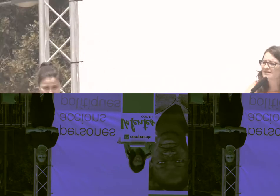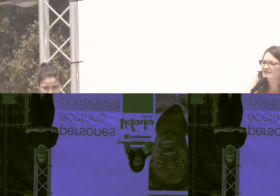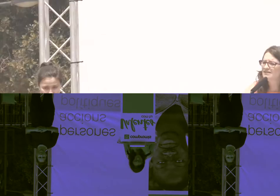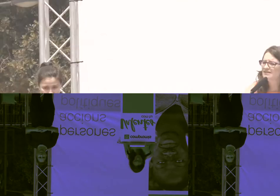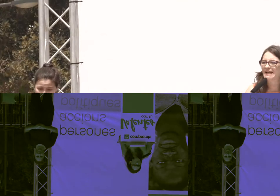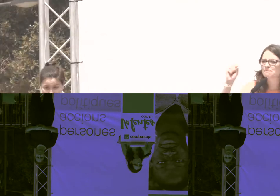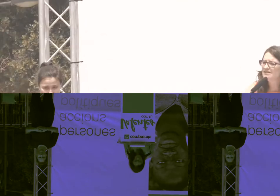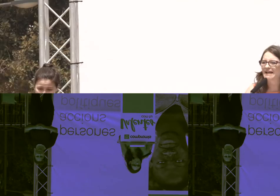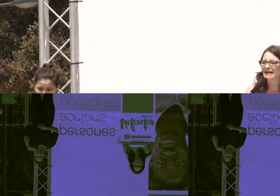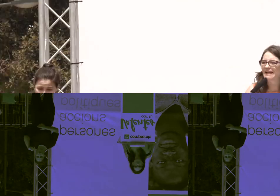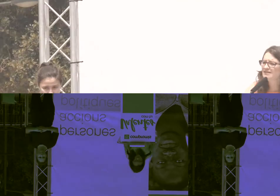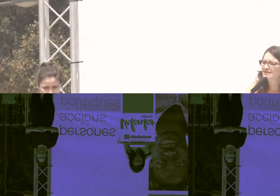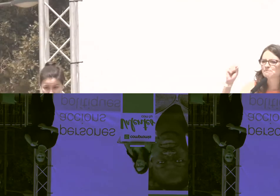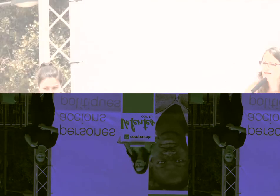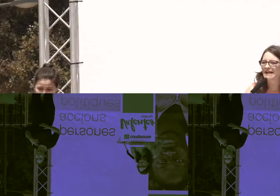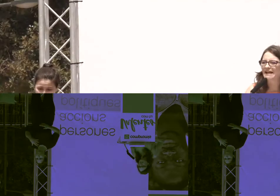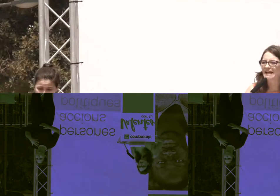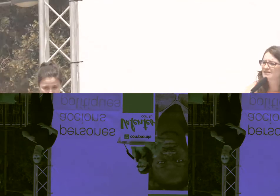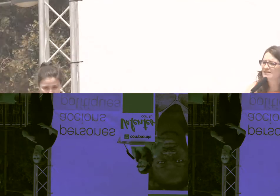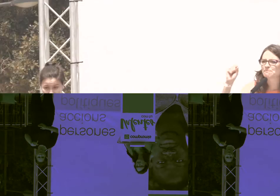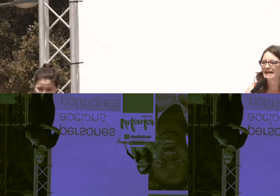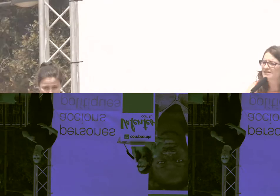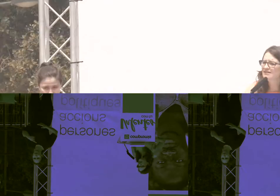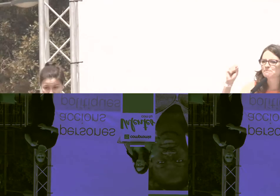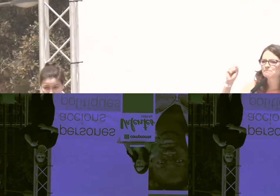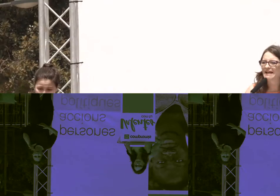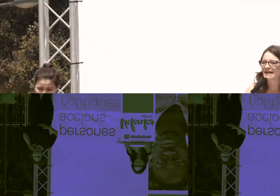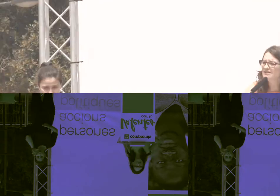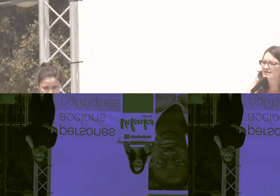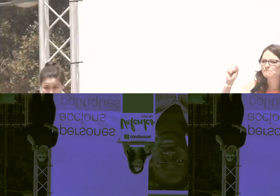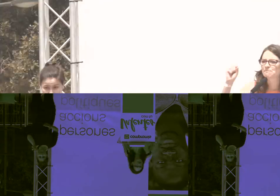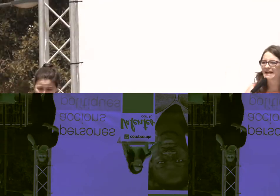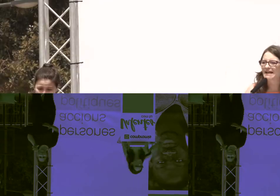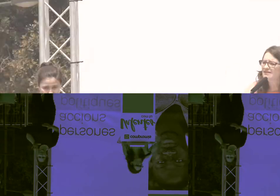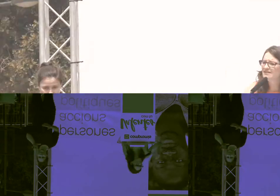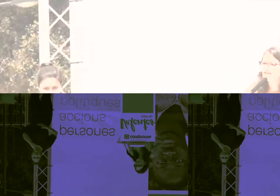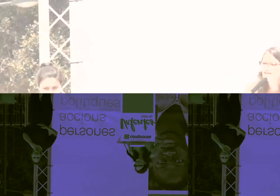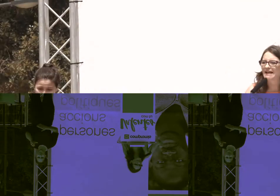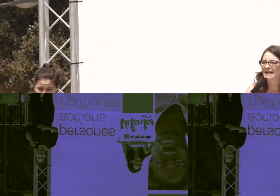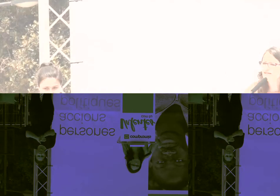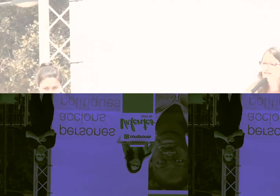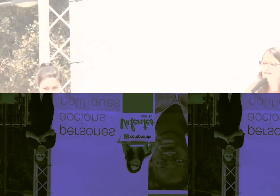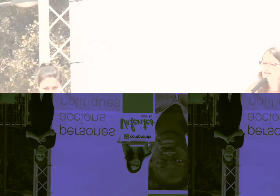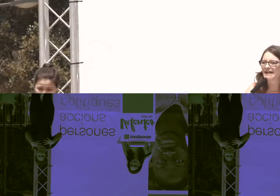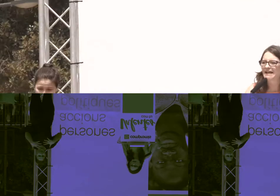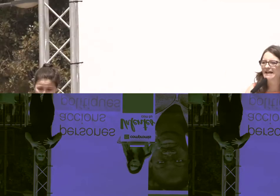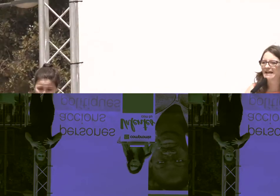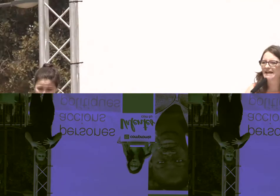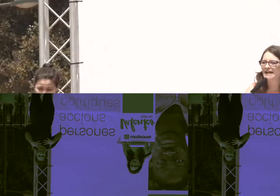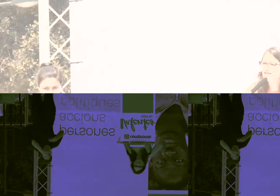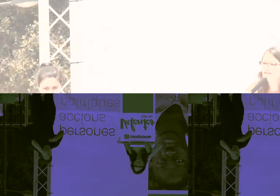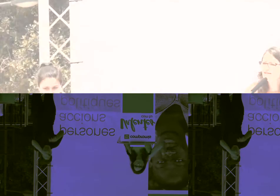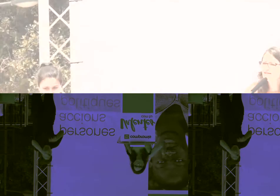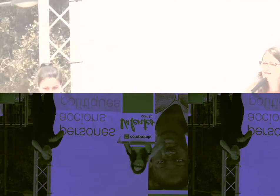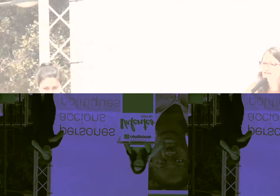Avui podem dir que vam ser la comunitat que va fer abans una xarxa de municipis acollidors, que